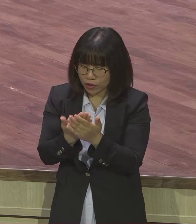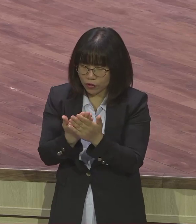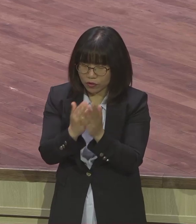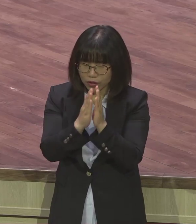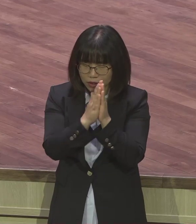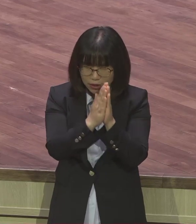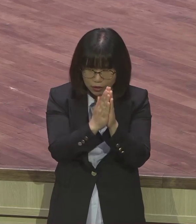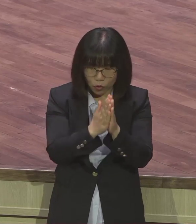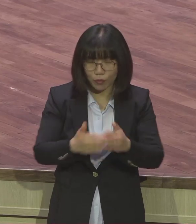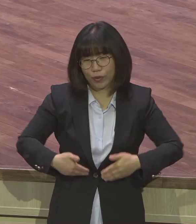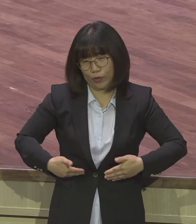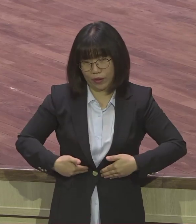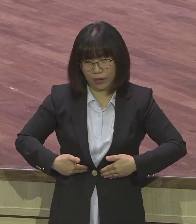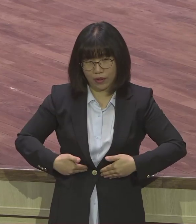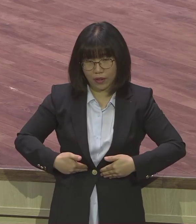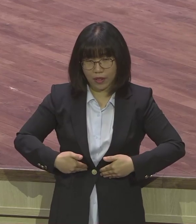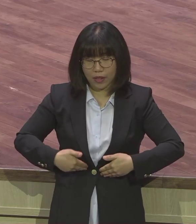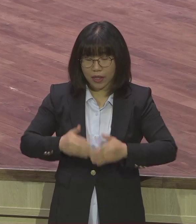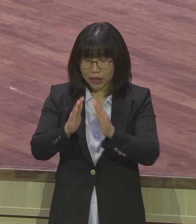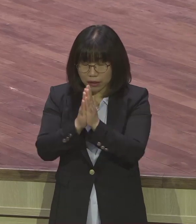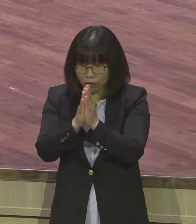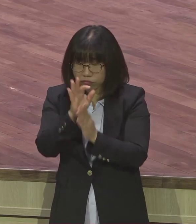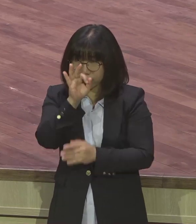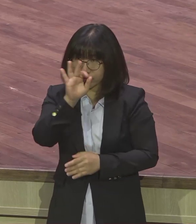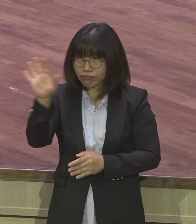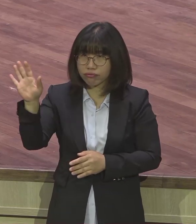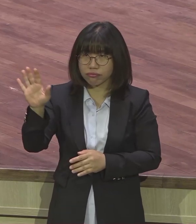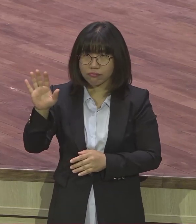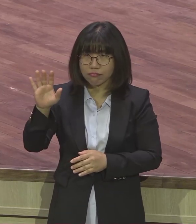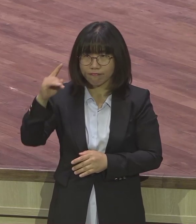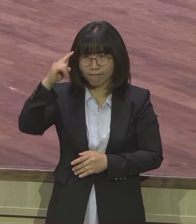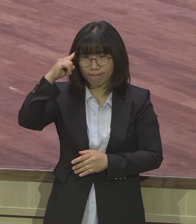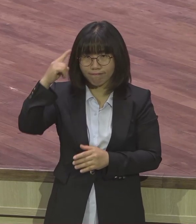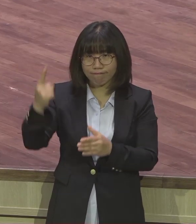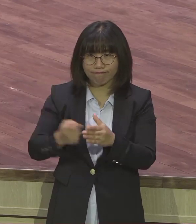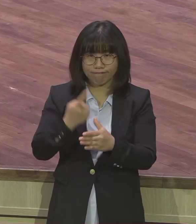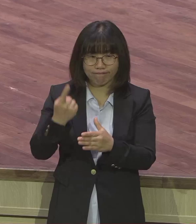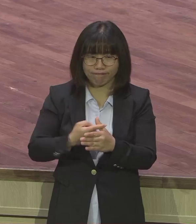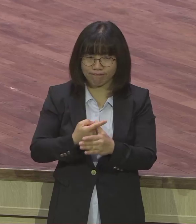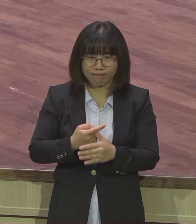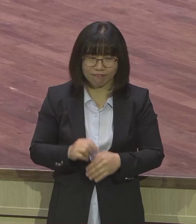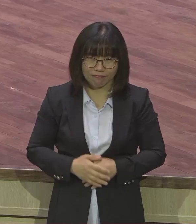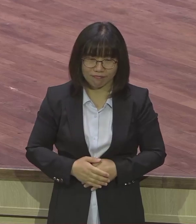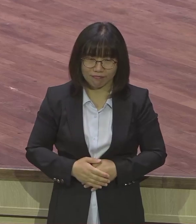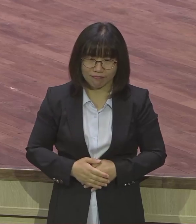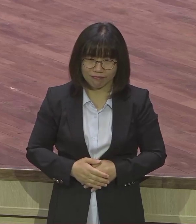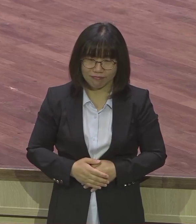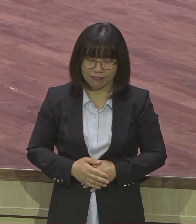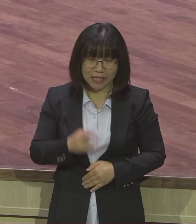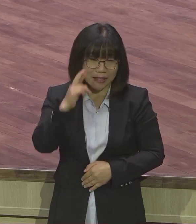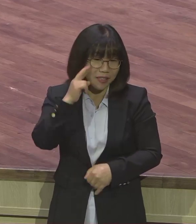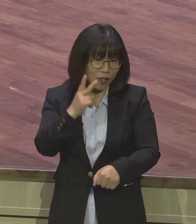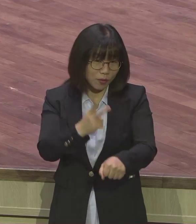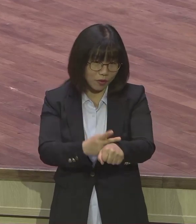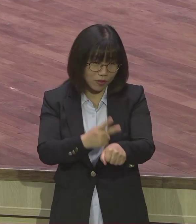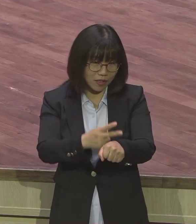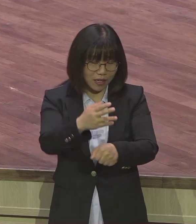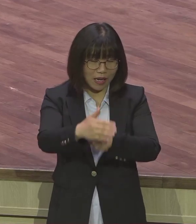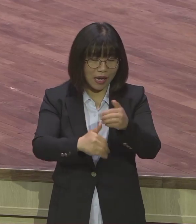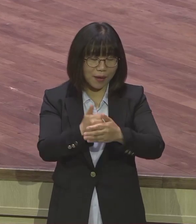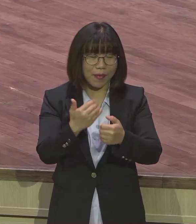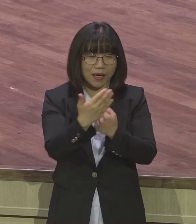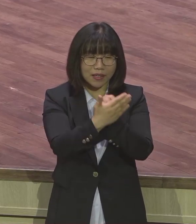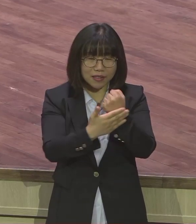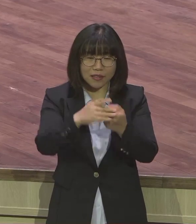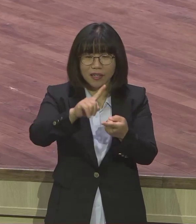합니다. 체험 없지요. 골도후서 9장 8절에 보면 사도 바울이 하나님의 은혜를 이렇게